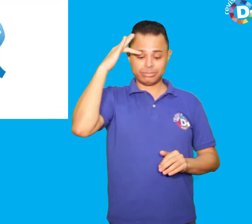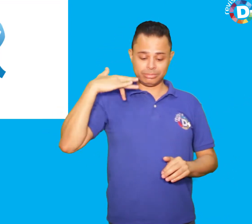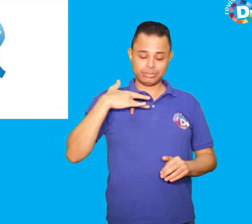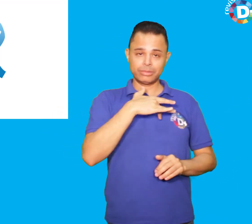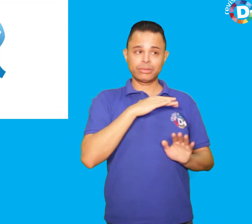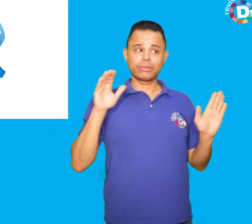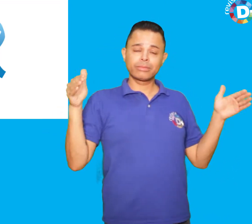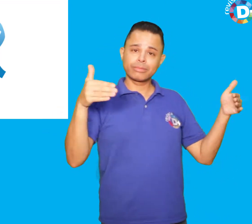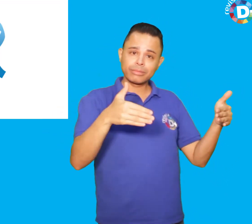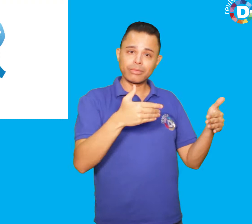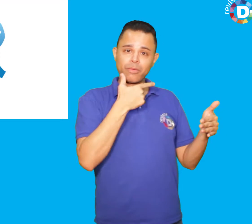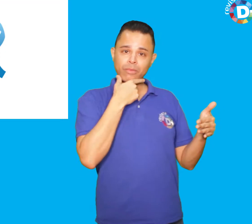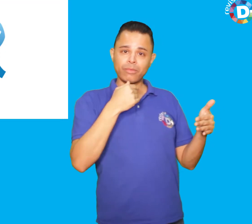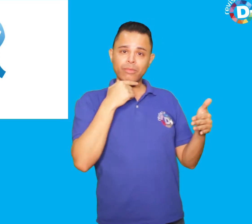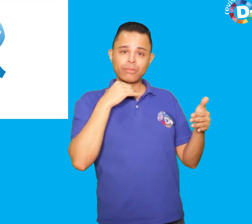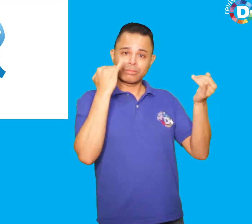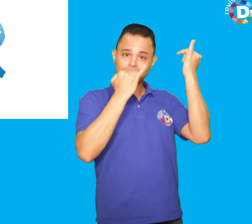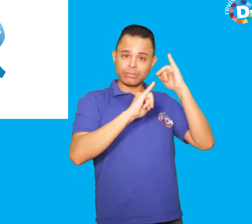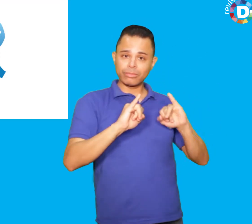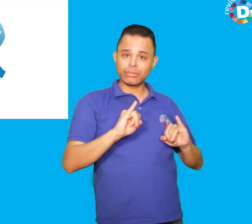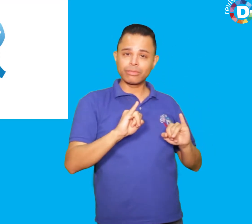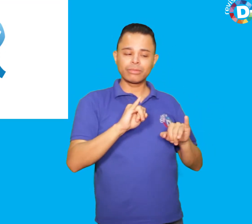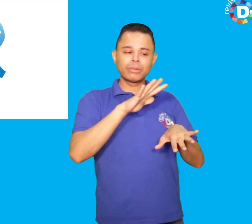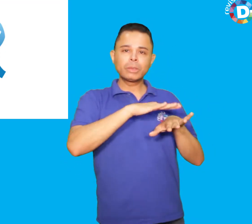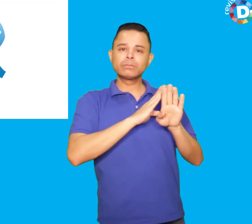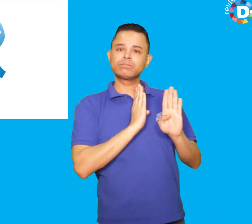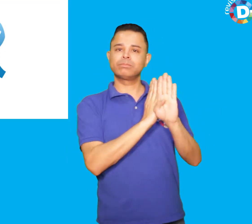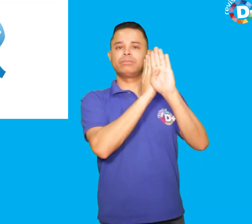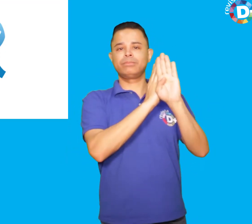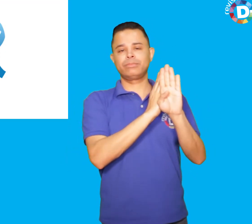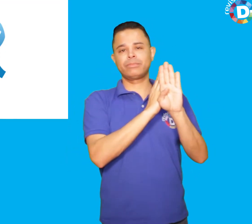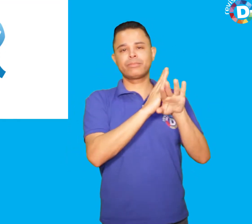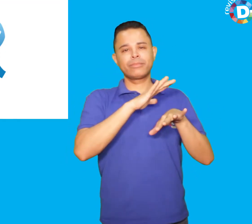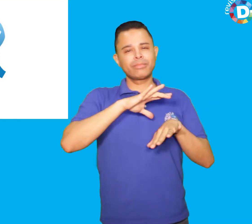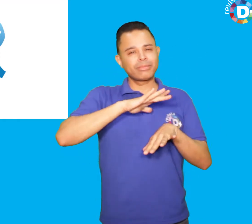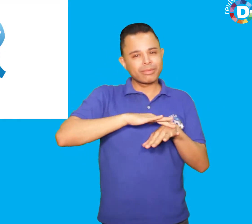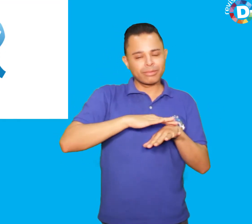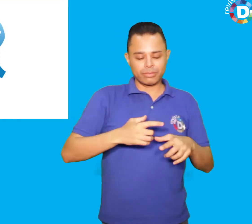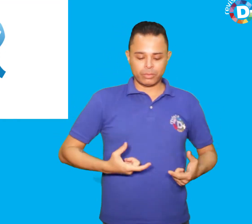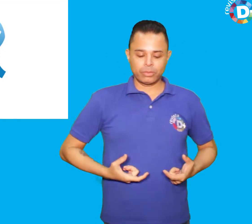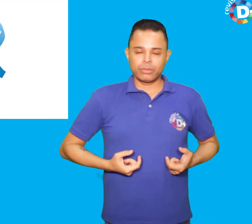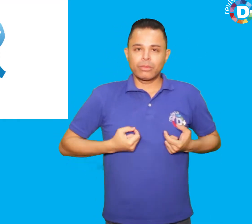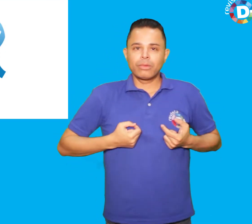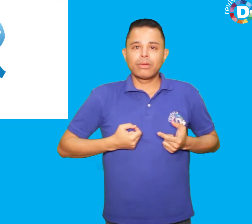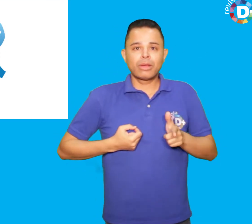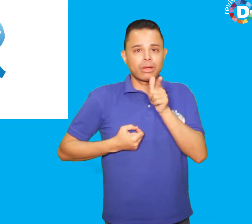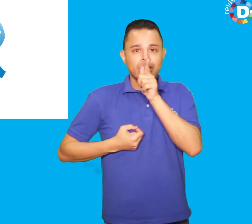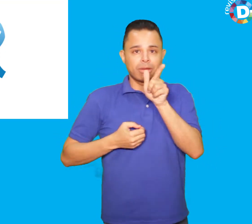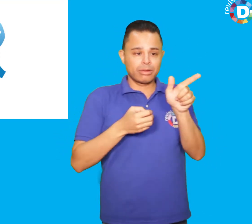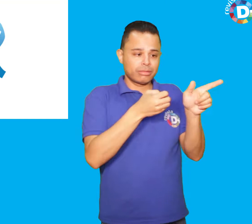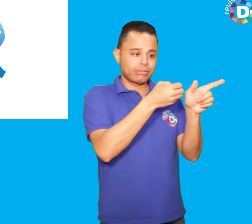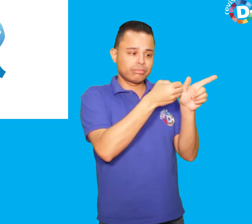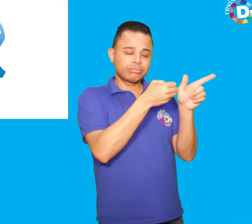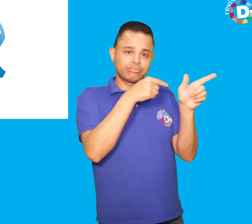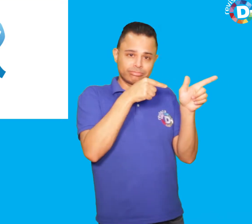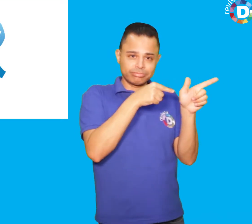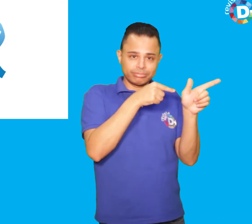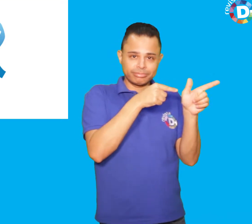com ênfase na prevenção e no diagnóstico precoce do câncer de próstata. Com apoio do